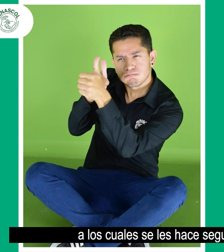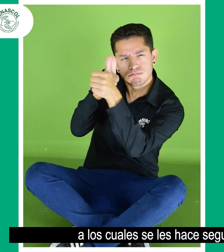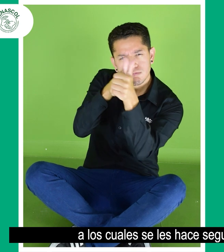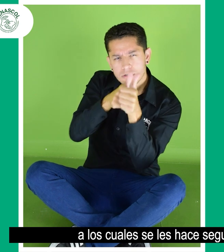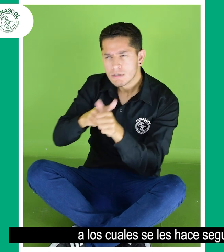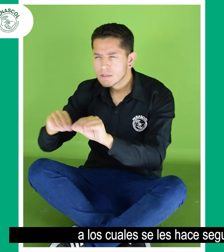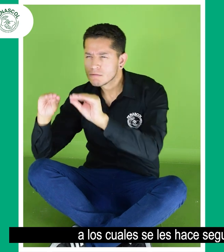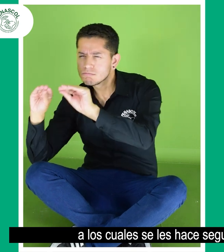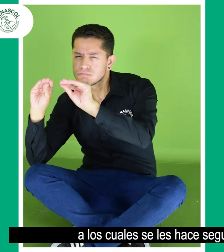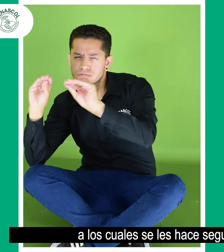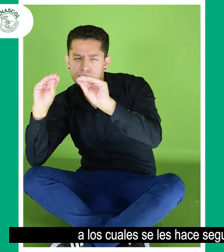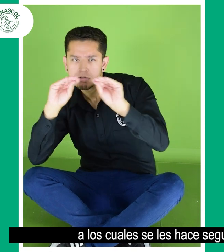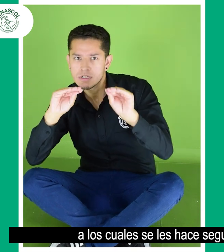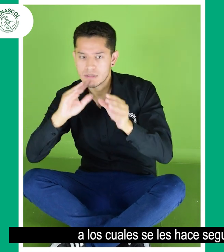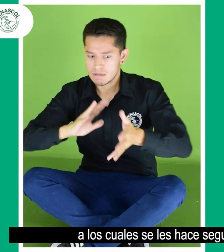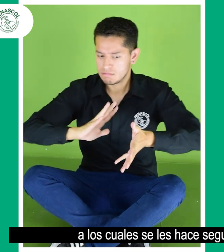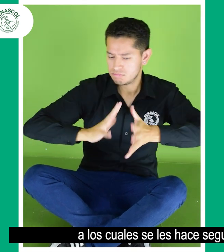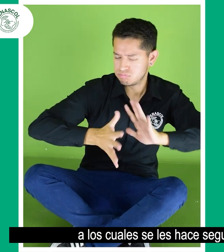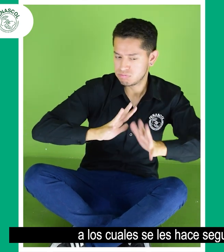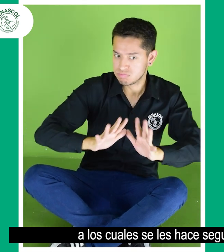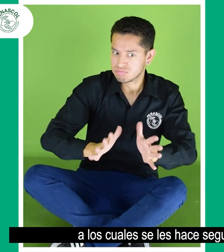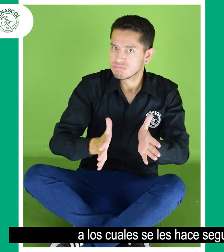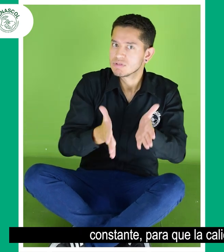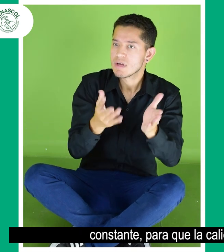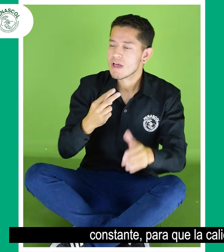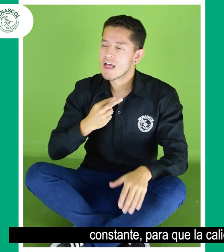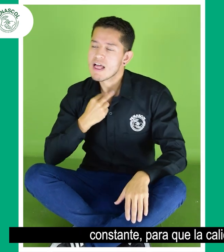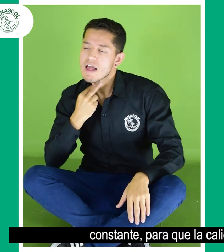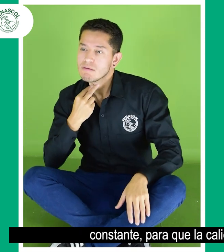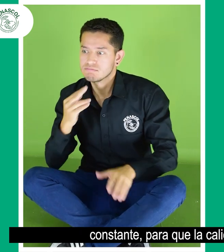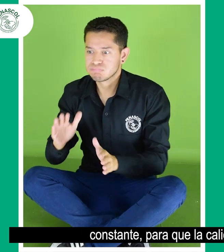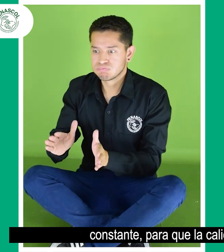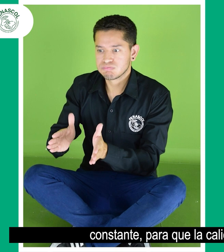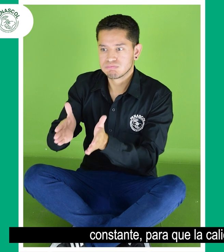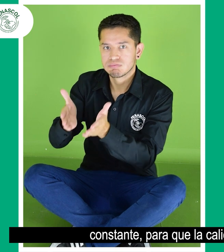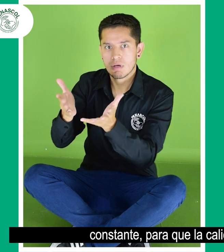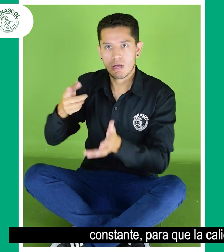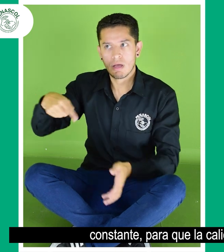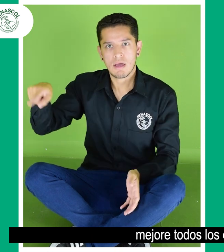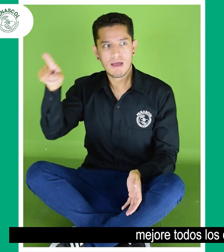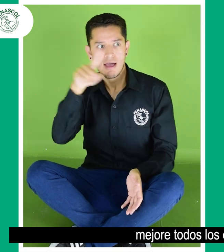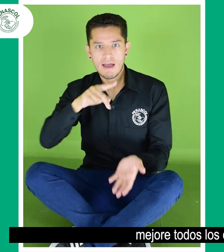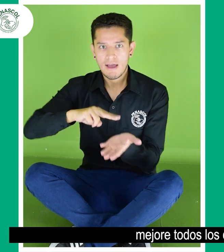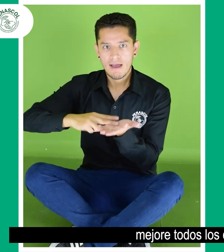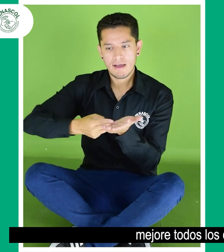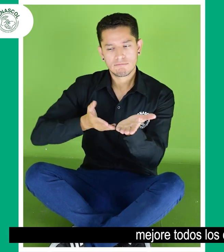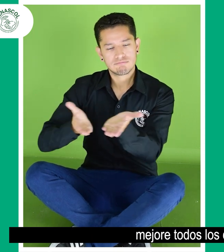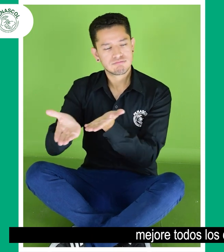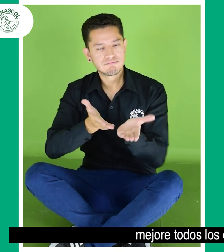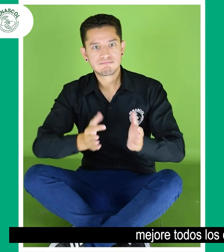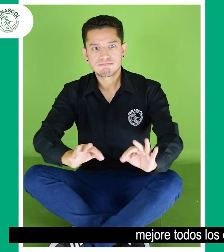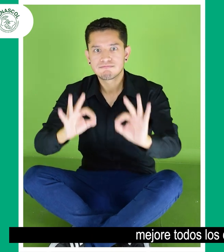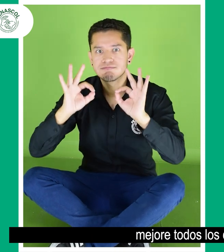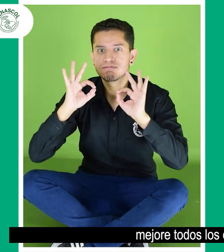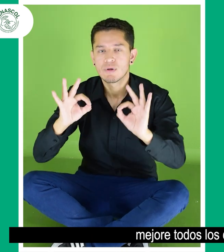cuales se les hace seguimiento y cualificación constante para que la calidad de sus servicios mejore todos los